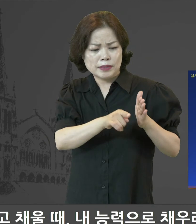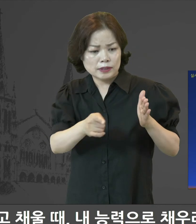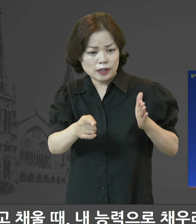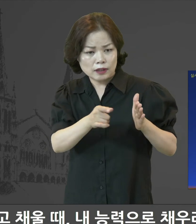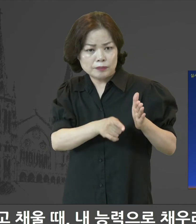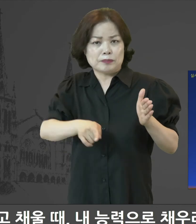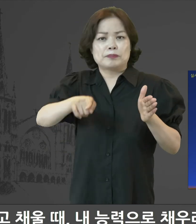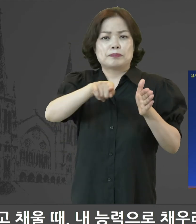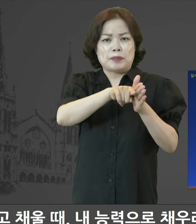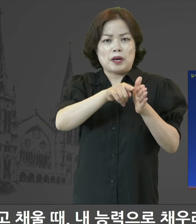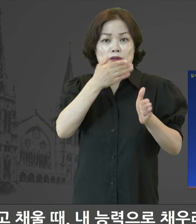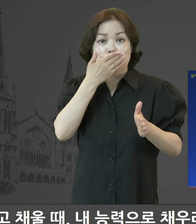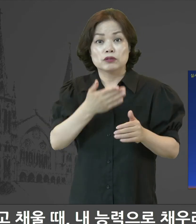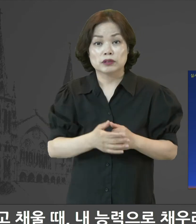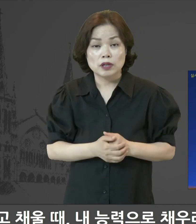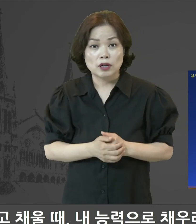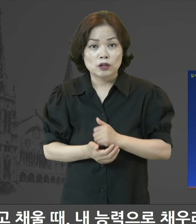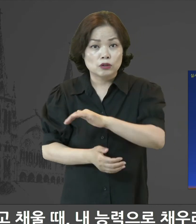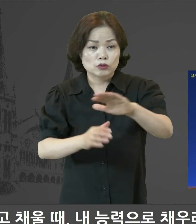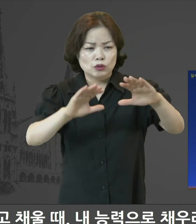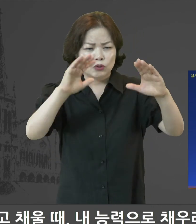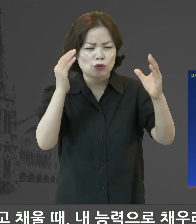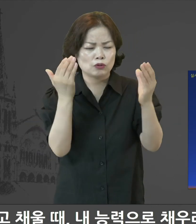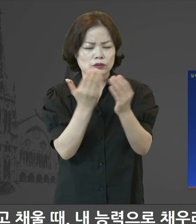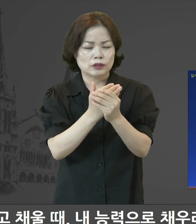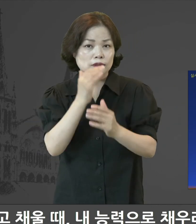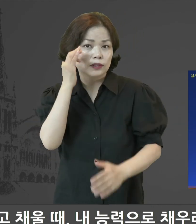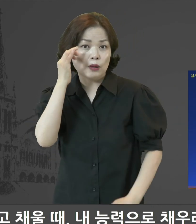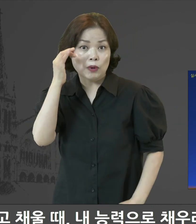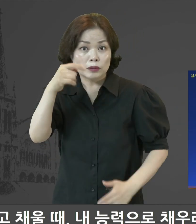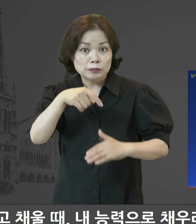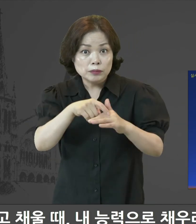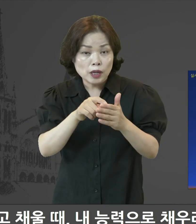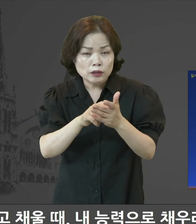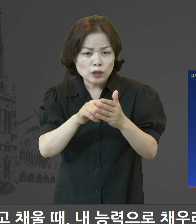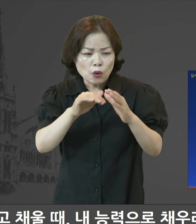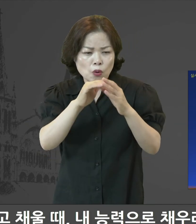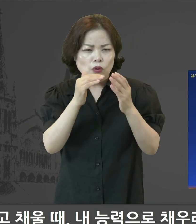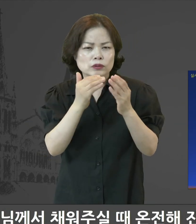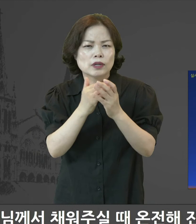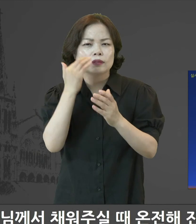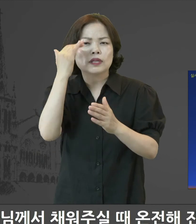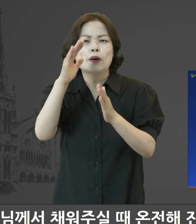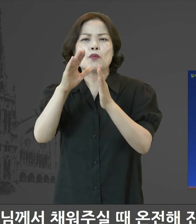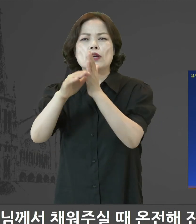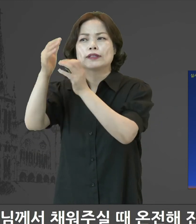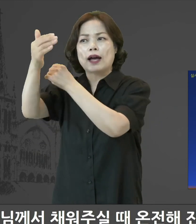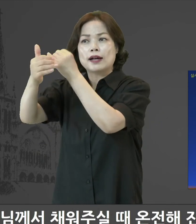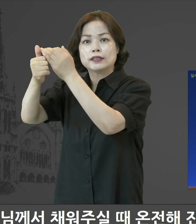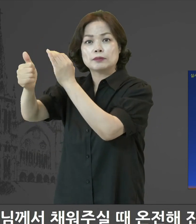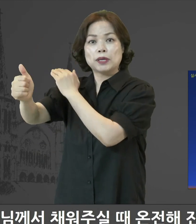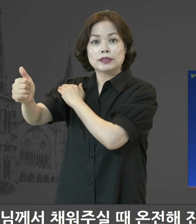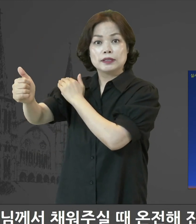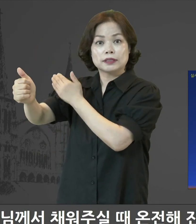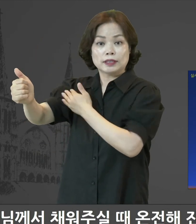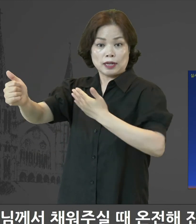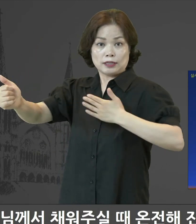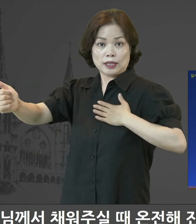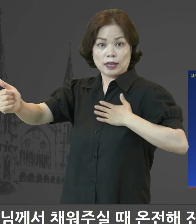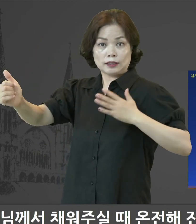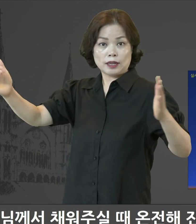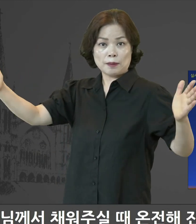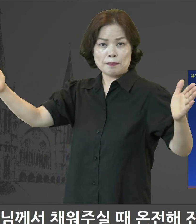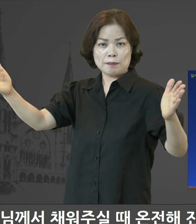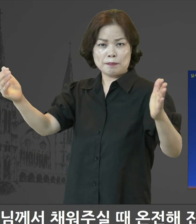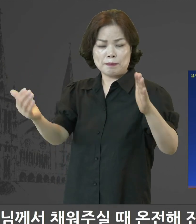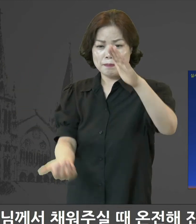겁니다. 여러분, 우리가 온전해지기를 사모해야 되는 것은 온전해지기를 사모할 때 하나님의 능력이 나를 채워서